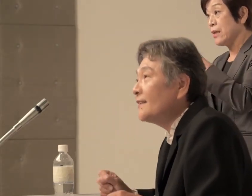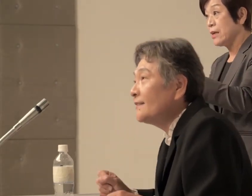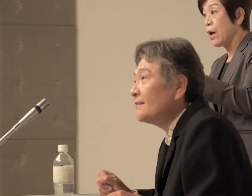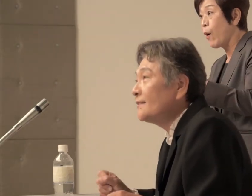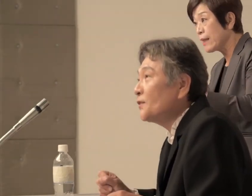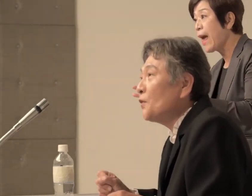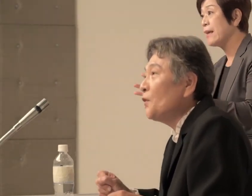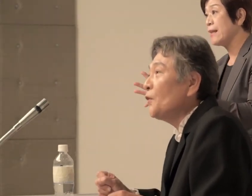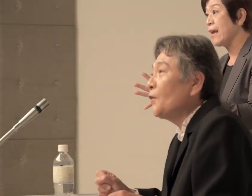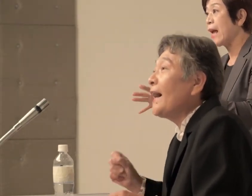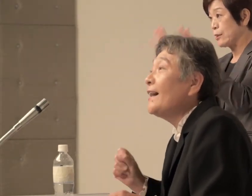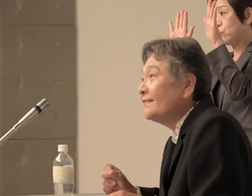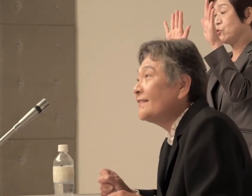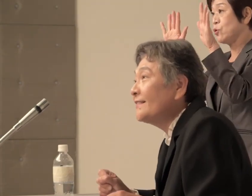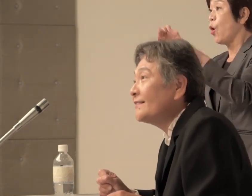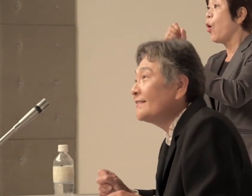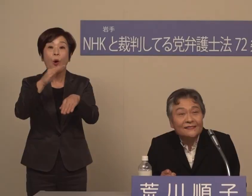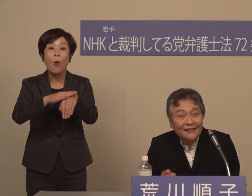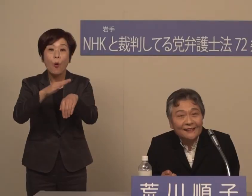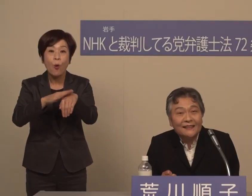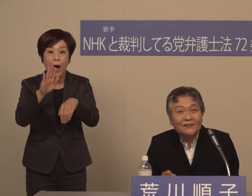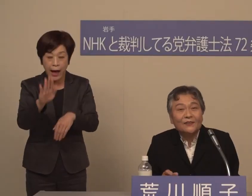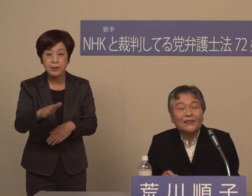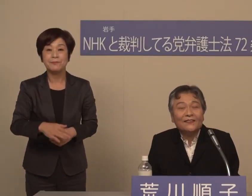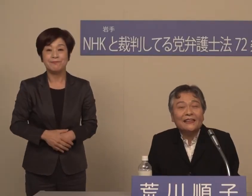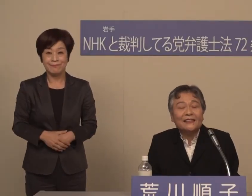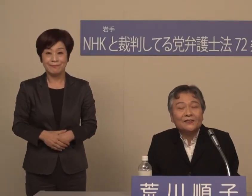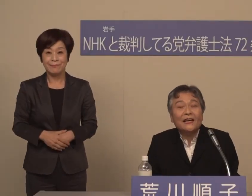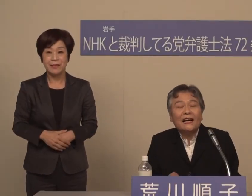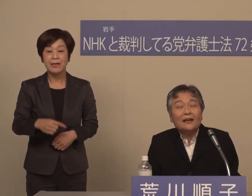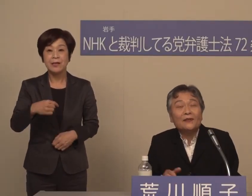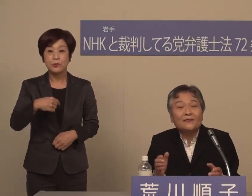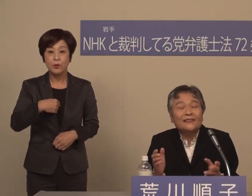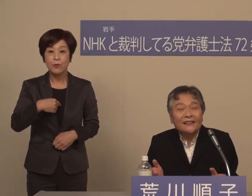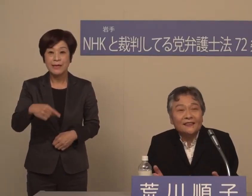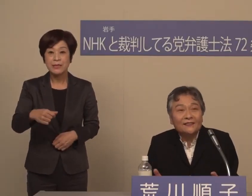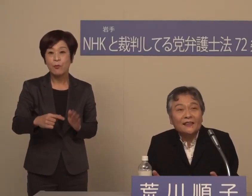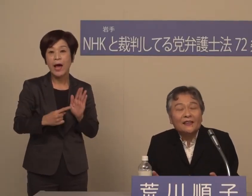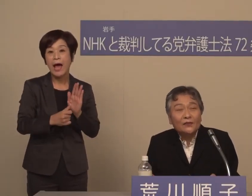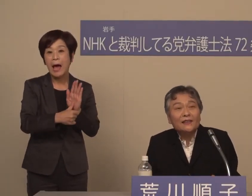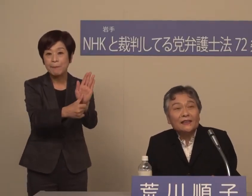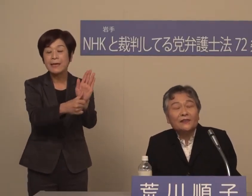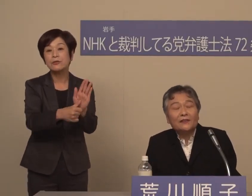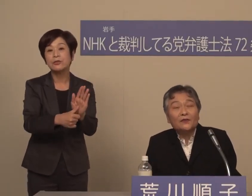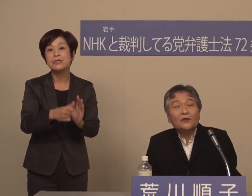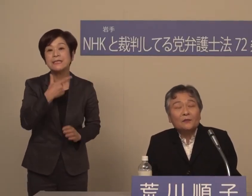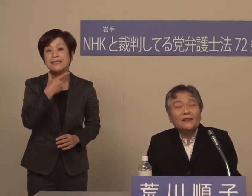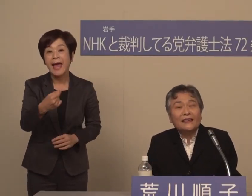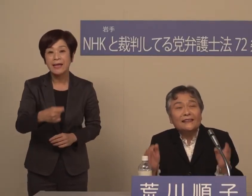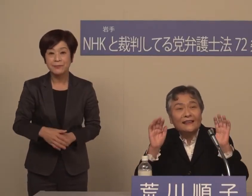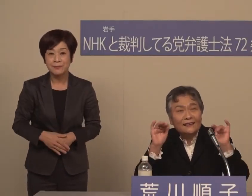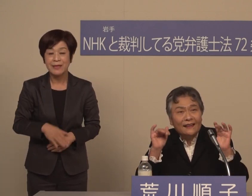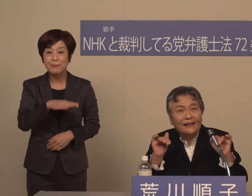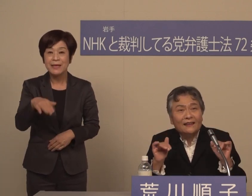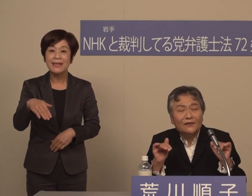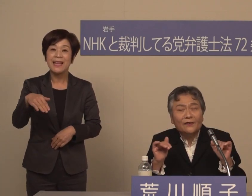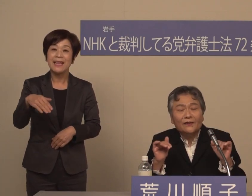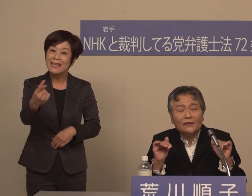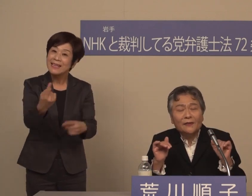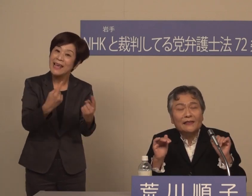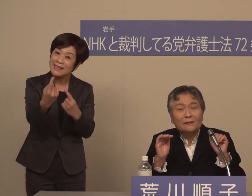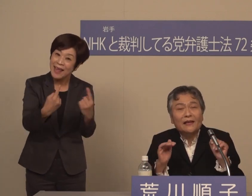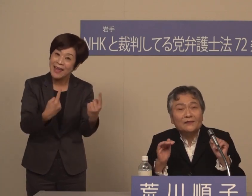勝つんですその方法があるんですはいそれ私はアピールしたいですとにかくあのみんな来てきて